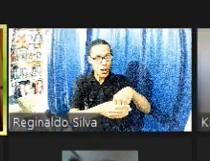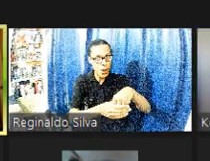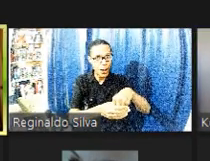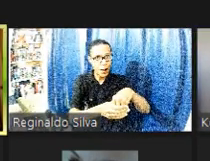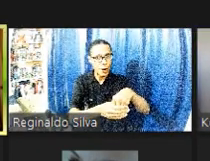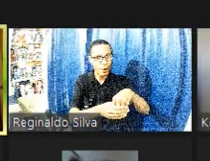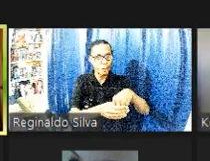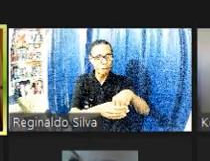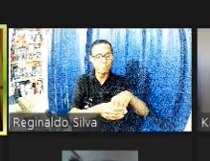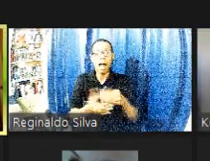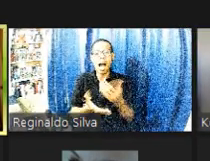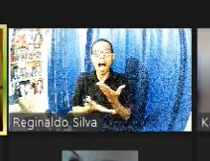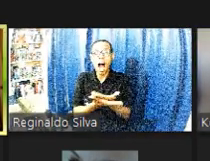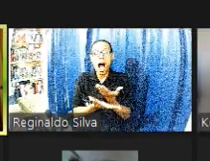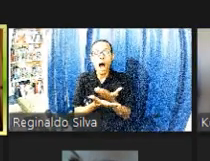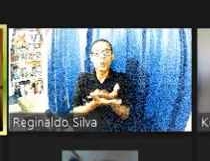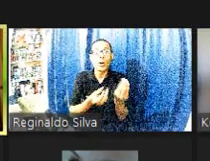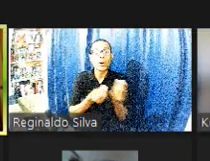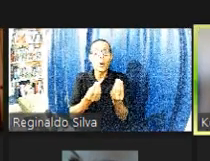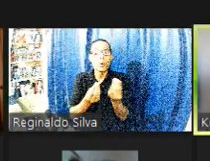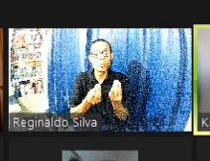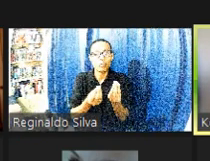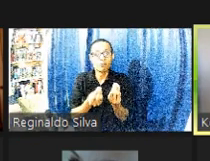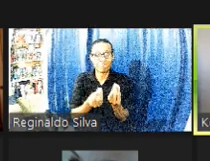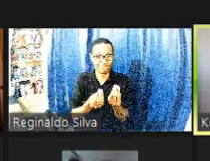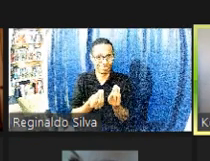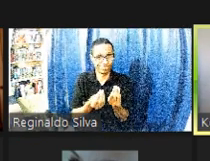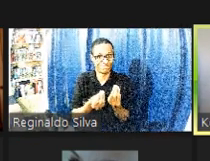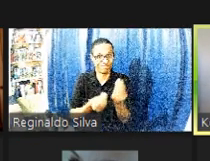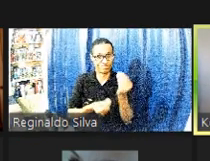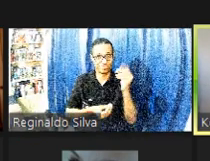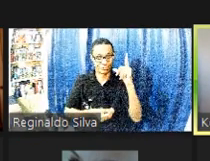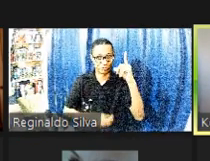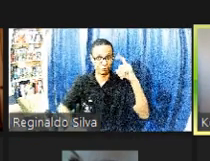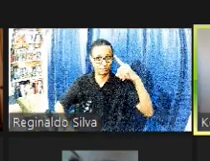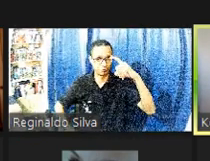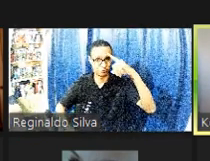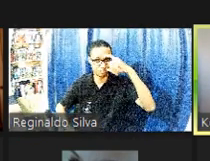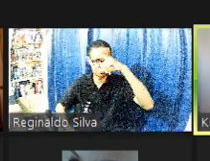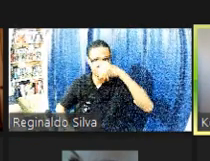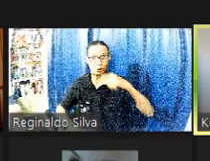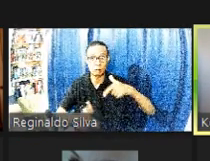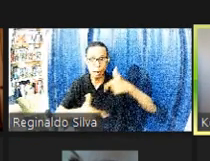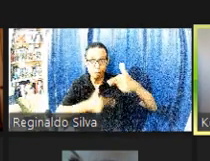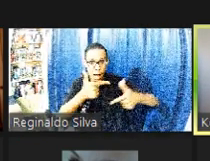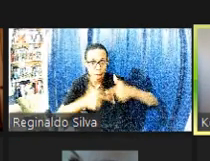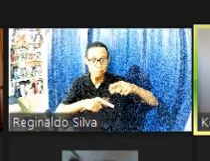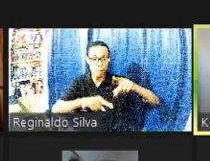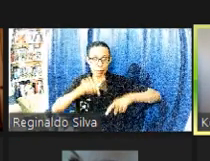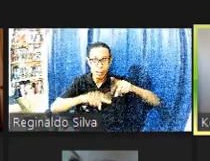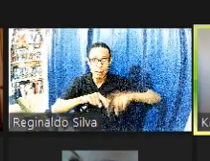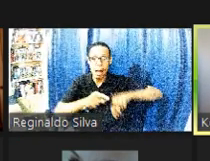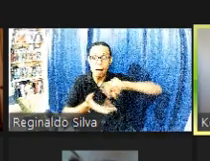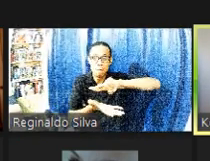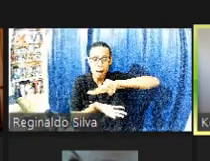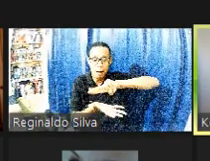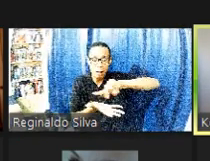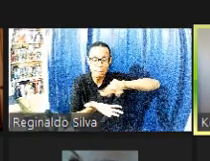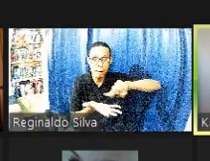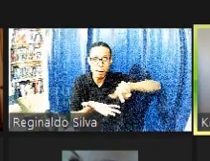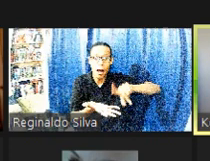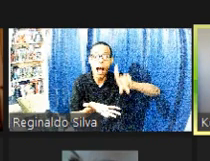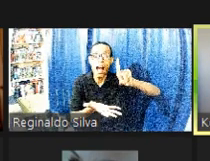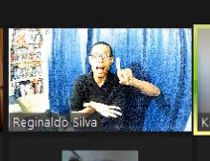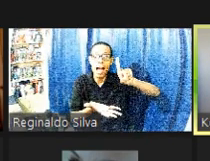ficando mais por nossa conta. Esse trabalho acaba ficando muito mais por nossa conta. Por isso